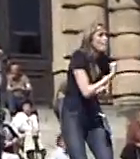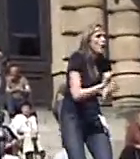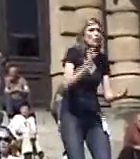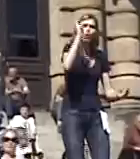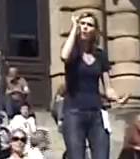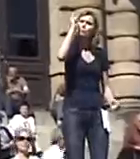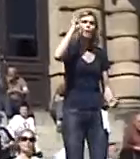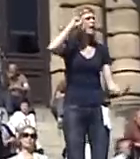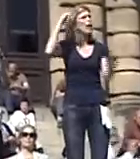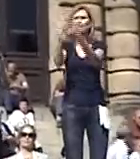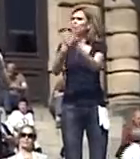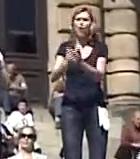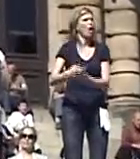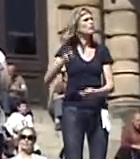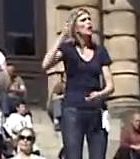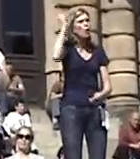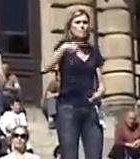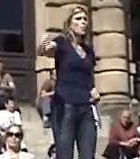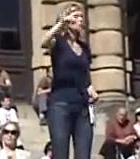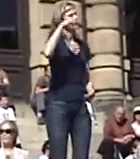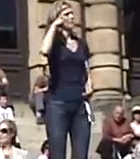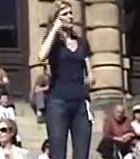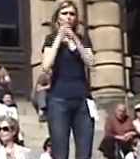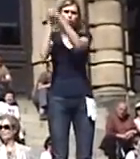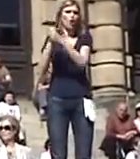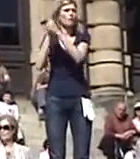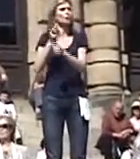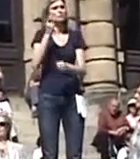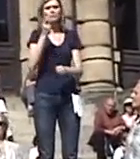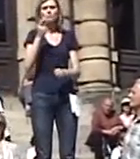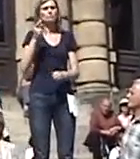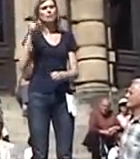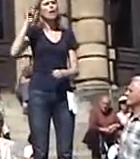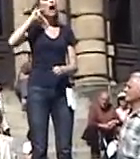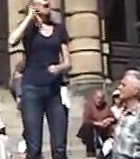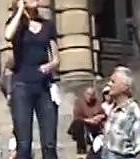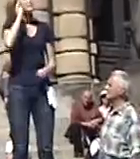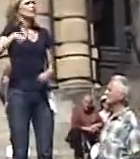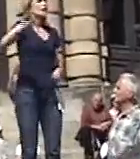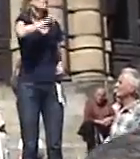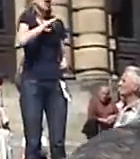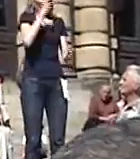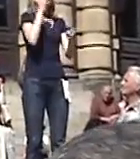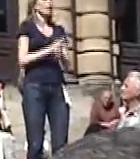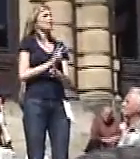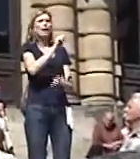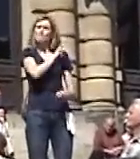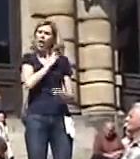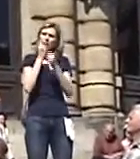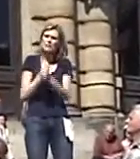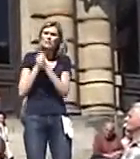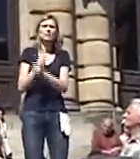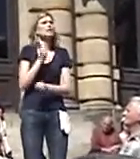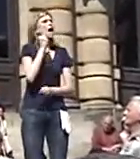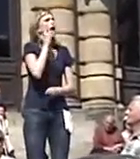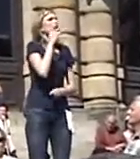nikdy spoléhat na volené elity, ale především sami na sebe, na svou aktivitu, na svou